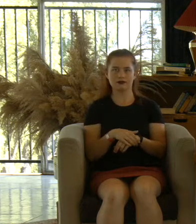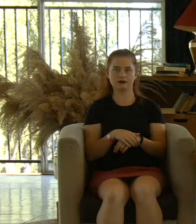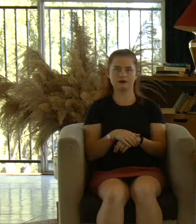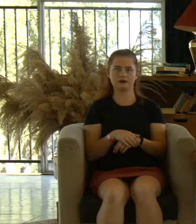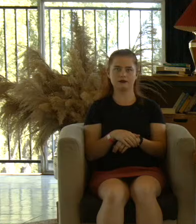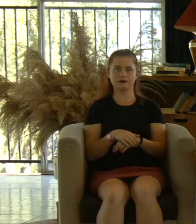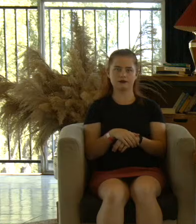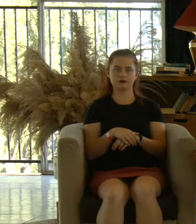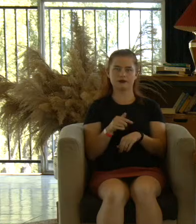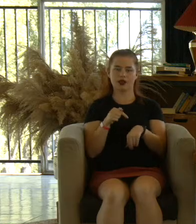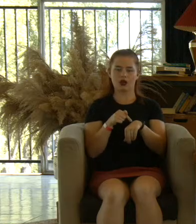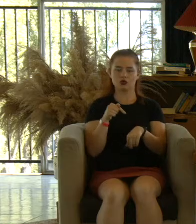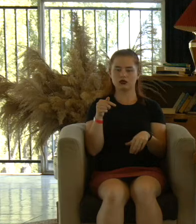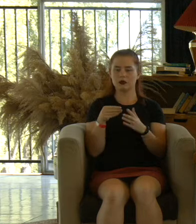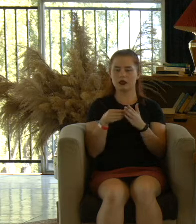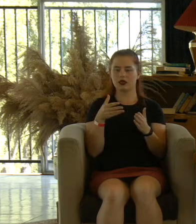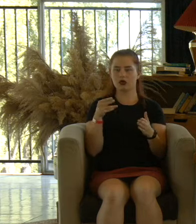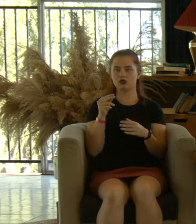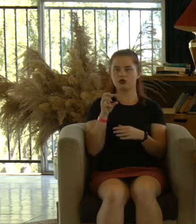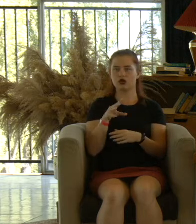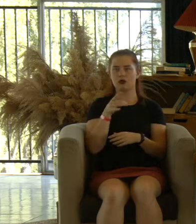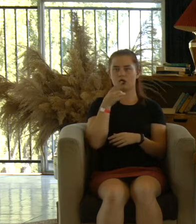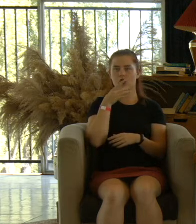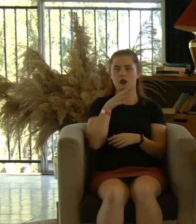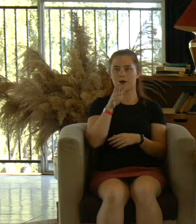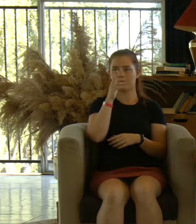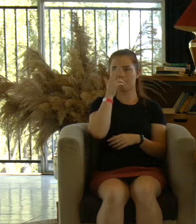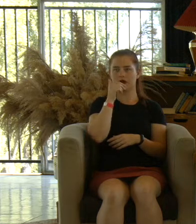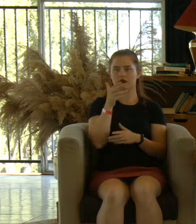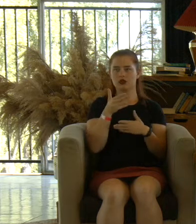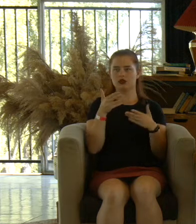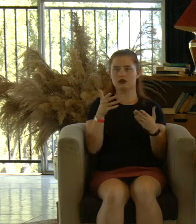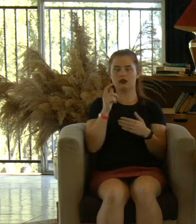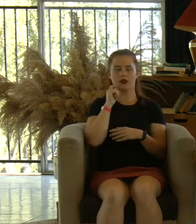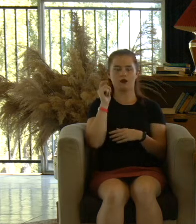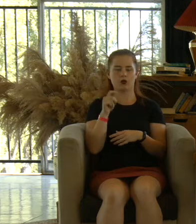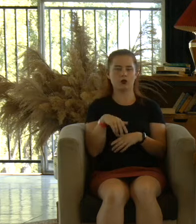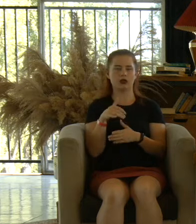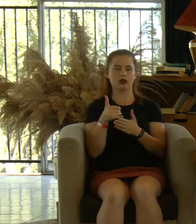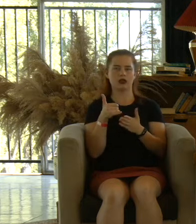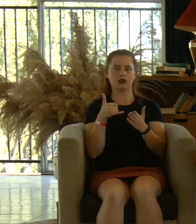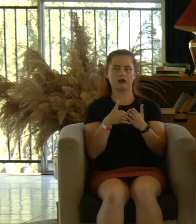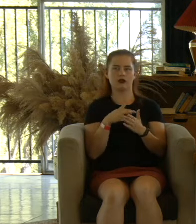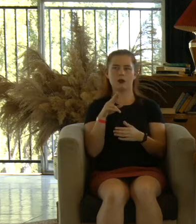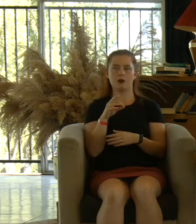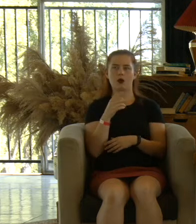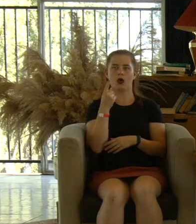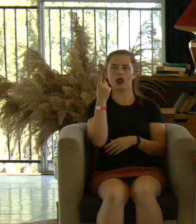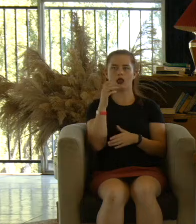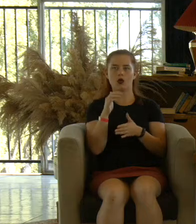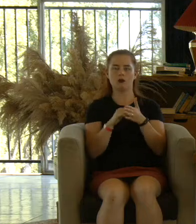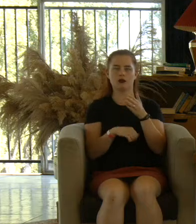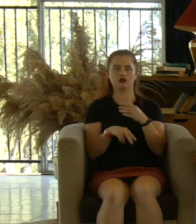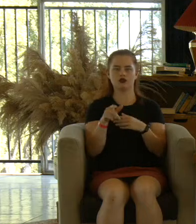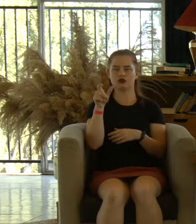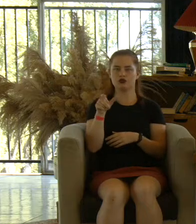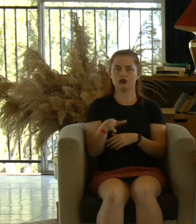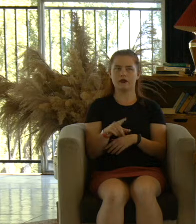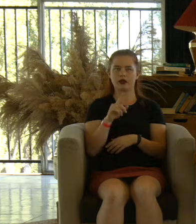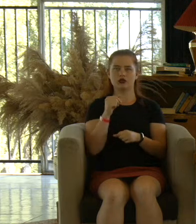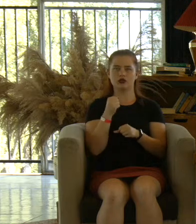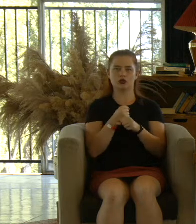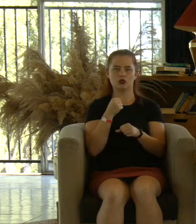Они ощутимо дороже, чем любые привычные нам в Украине вина. Просто по одной причине. Человеческий